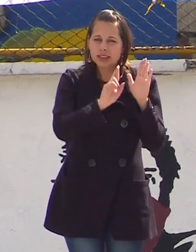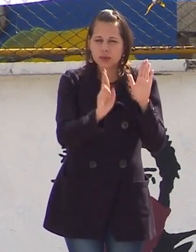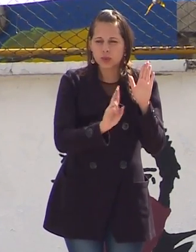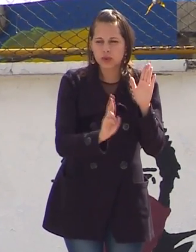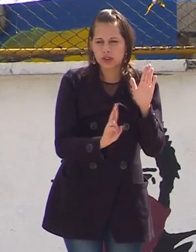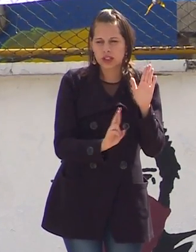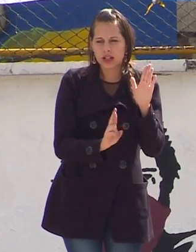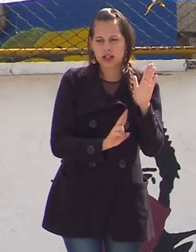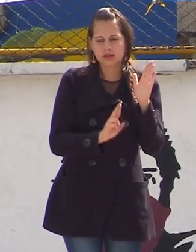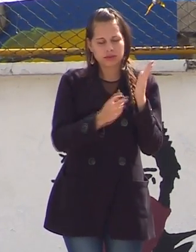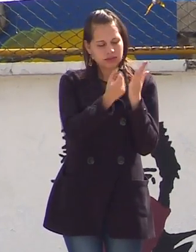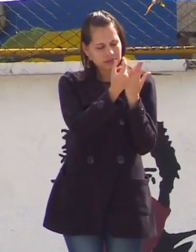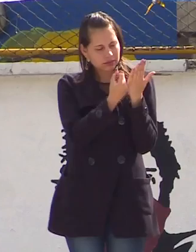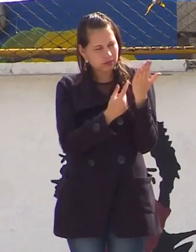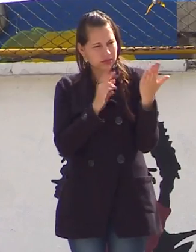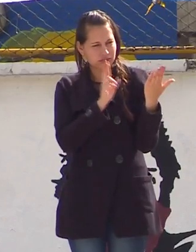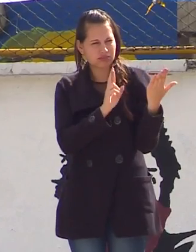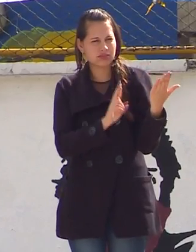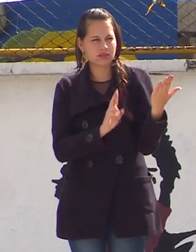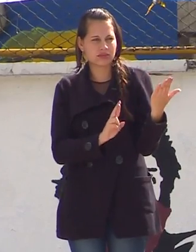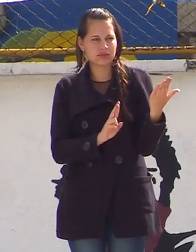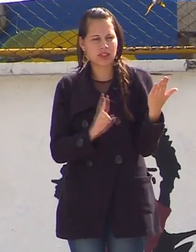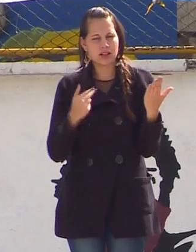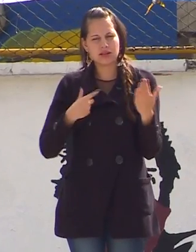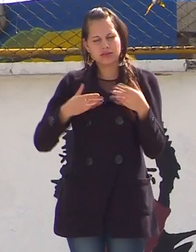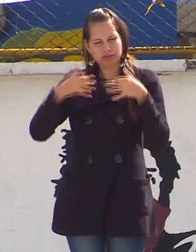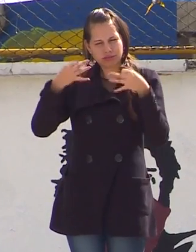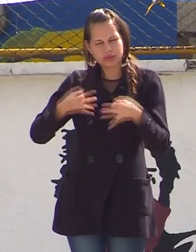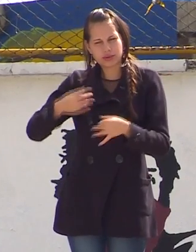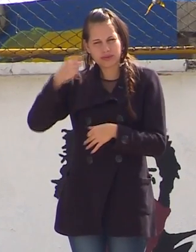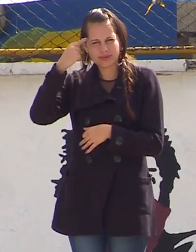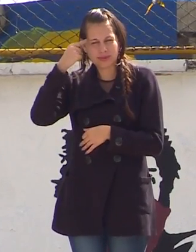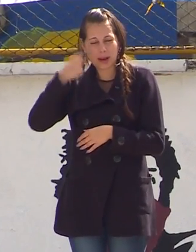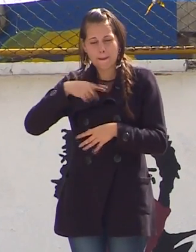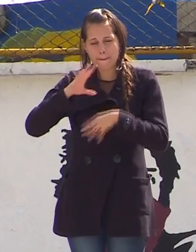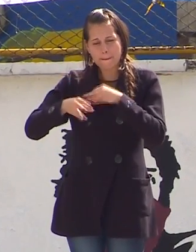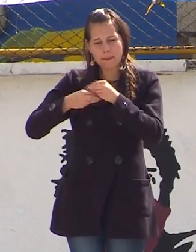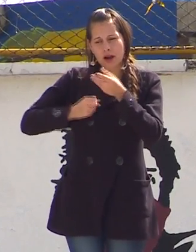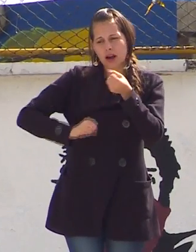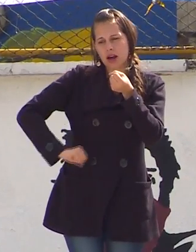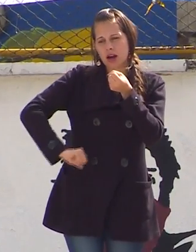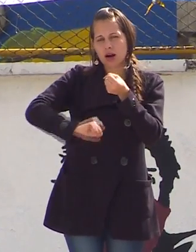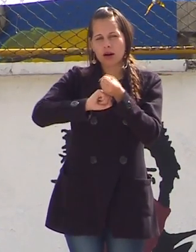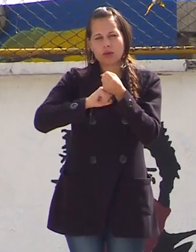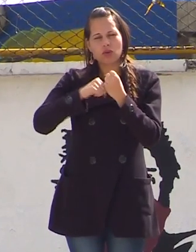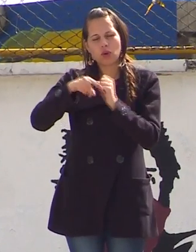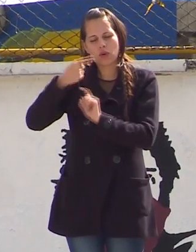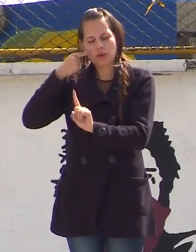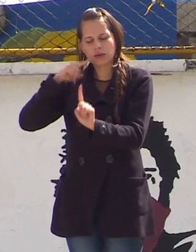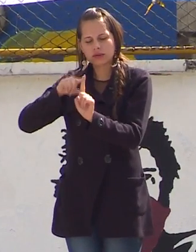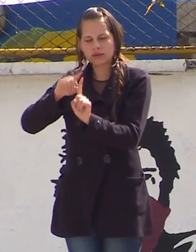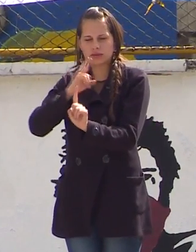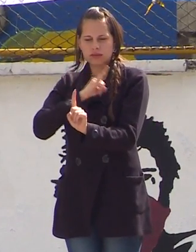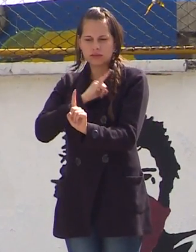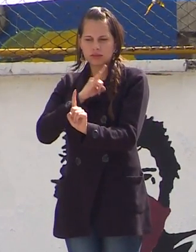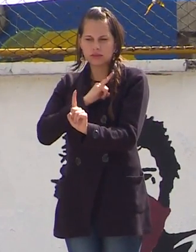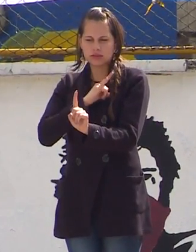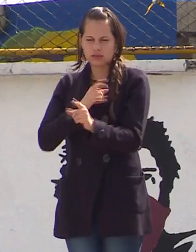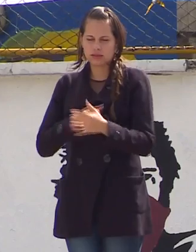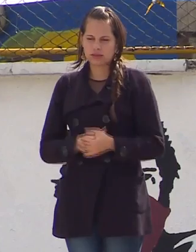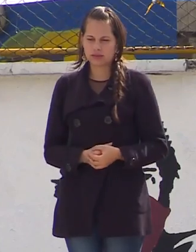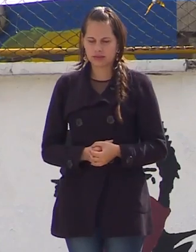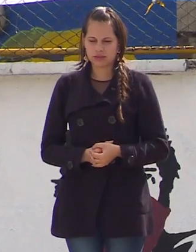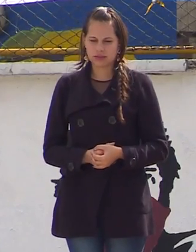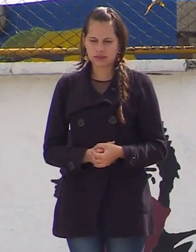criterio, responsabilidad y, sobre todo, apoyo a las intenciones de la universidad.